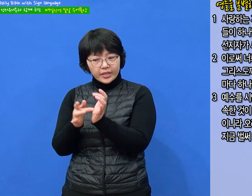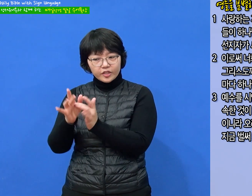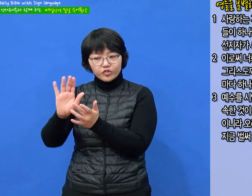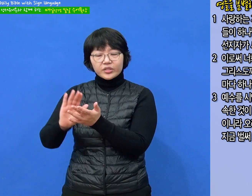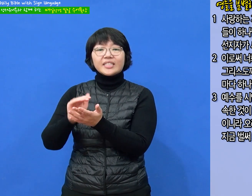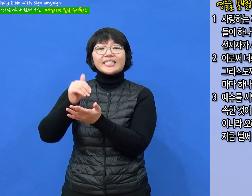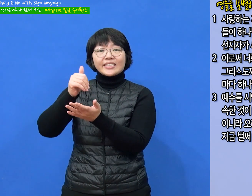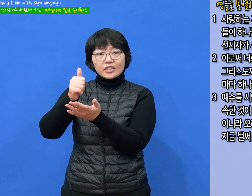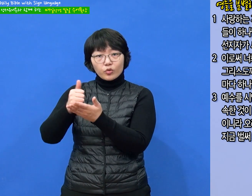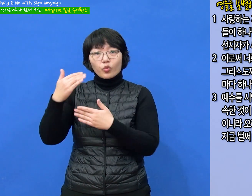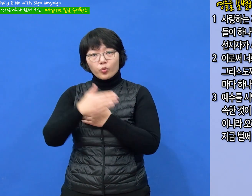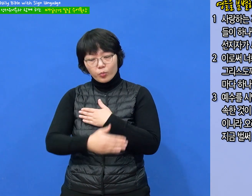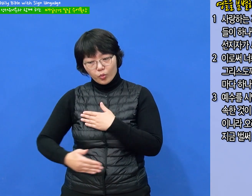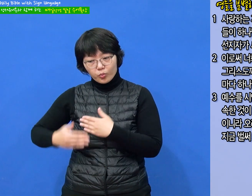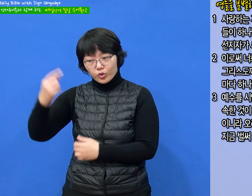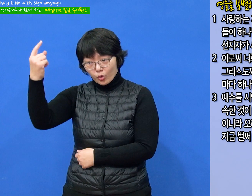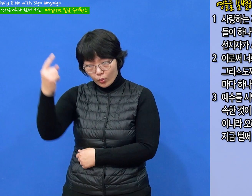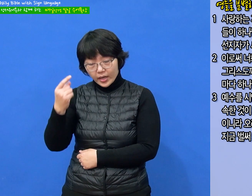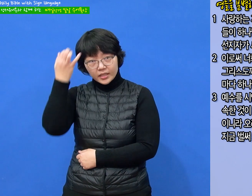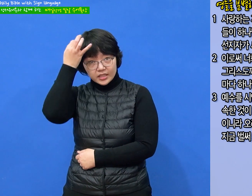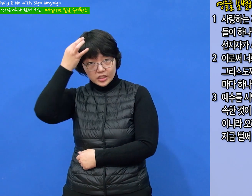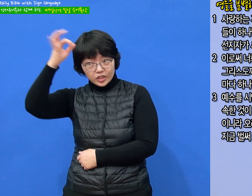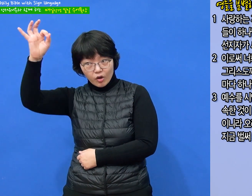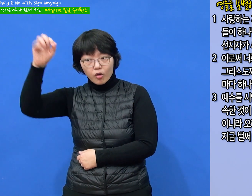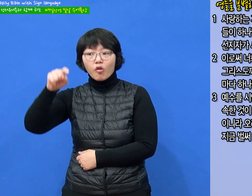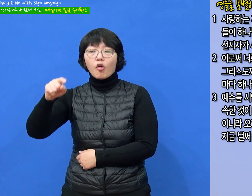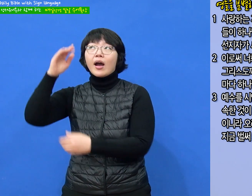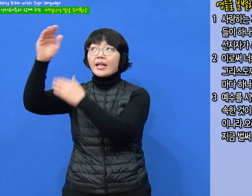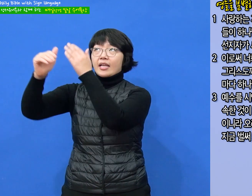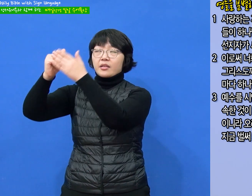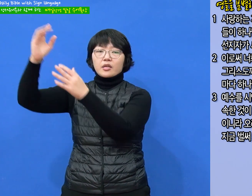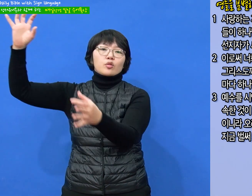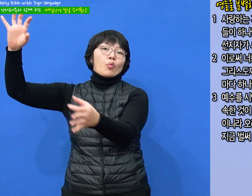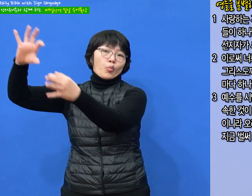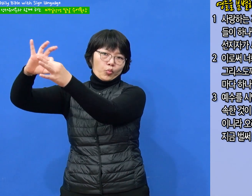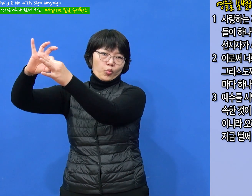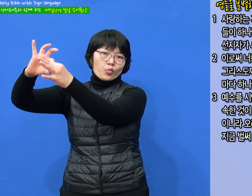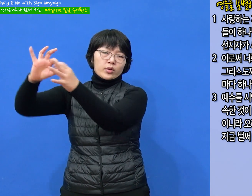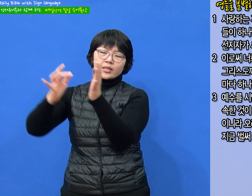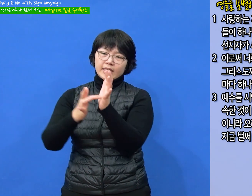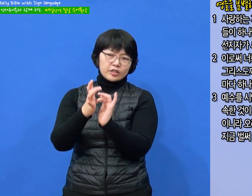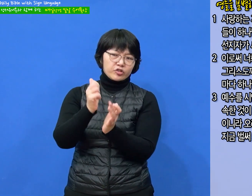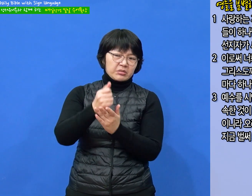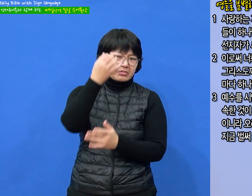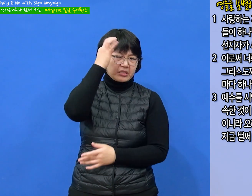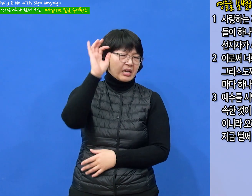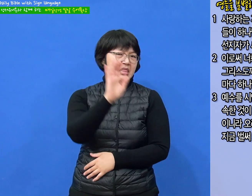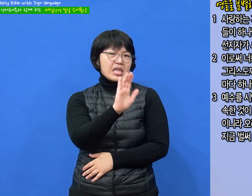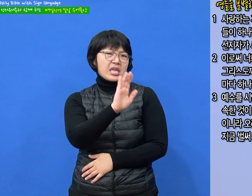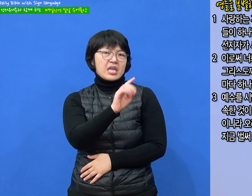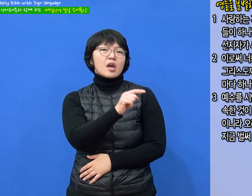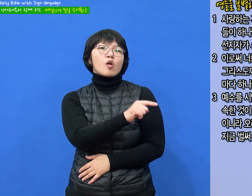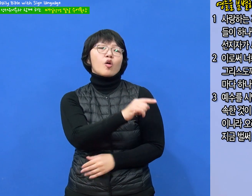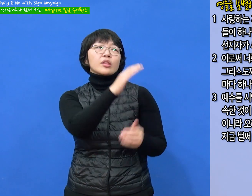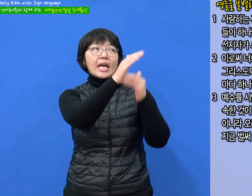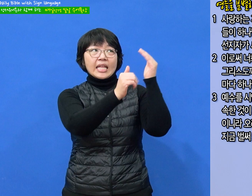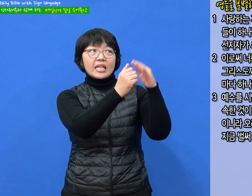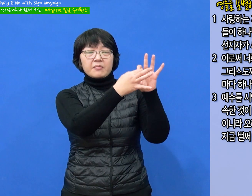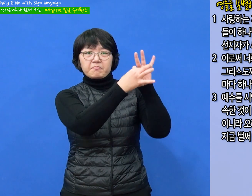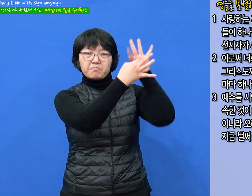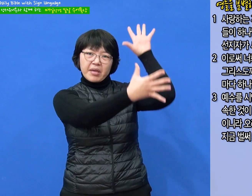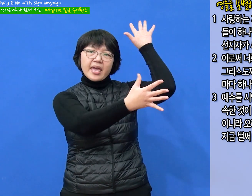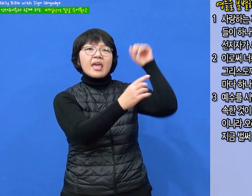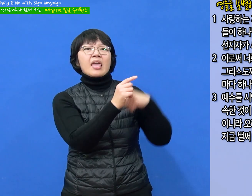것을 시인하는 영마다 하나님께 속한 것이요, 예수를 시인하지 아니하는 영마다 하나님께 속한